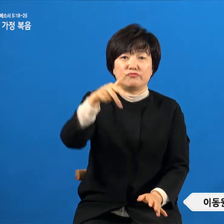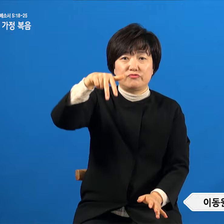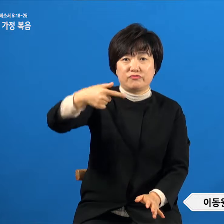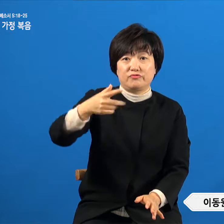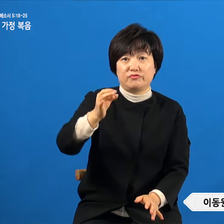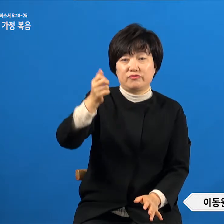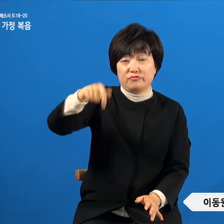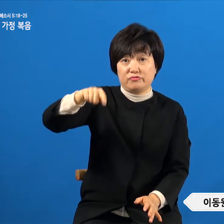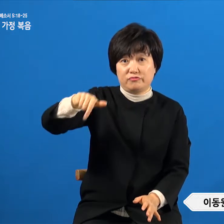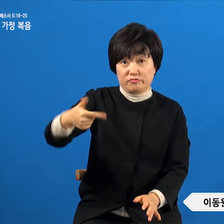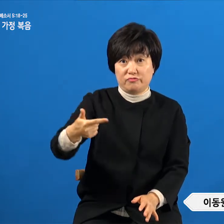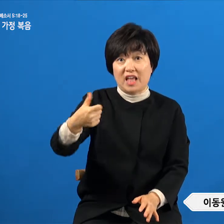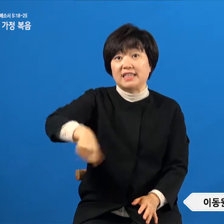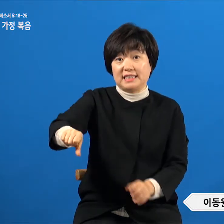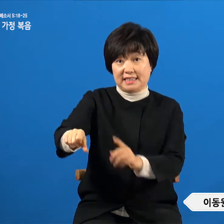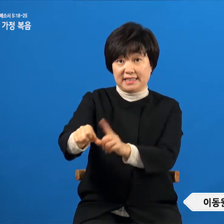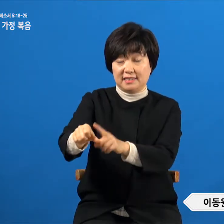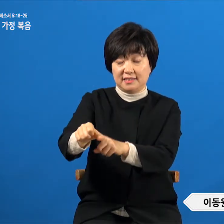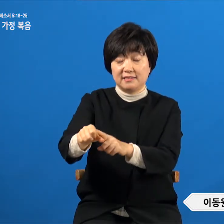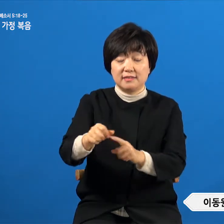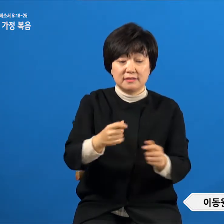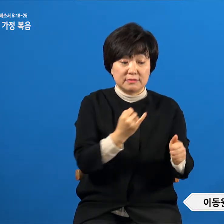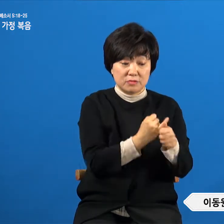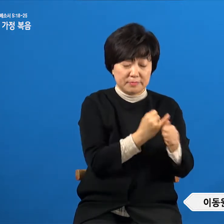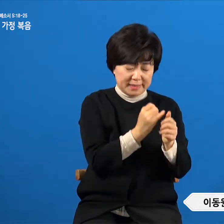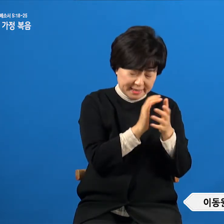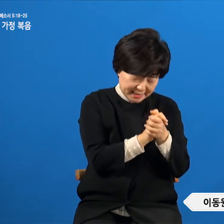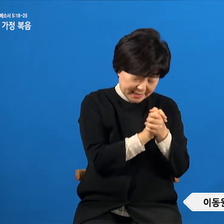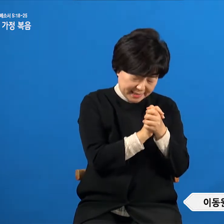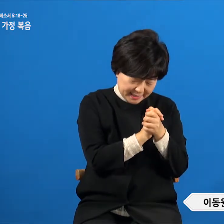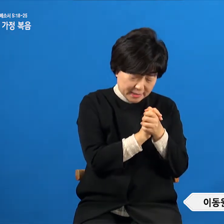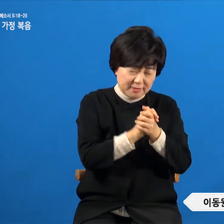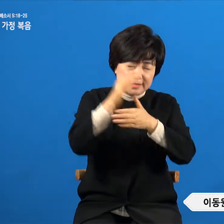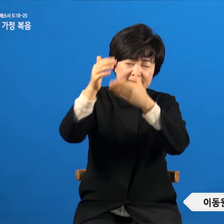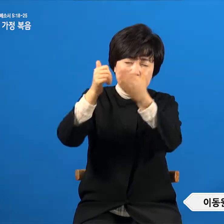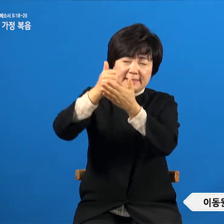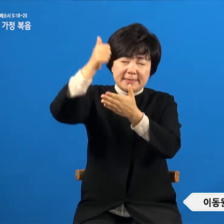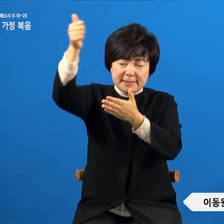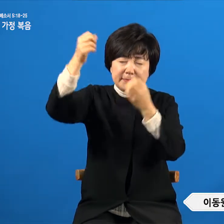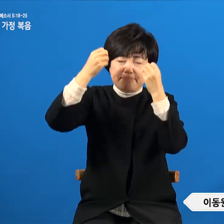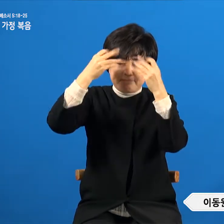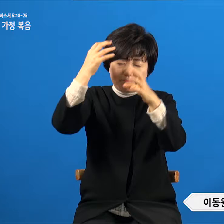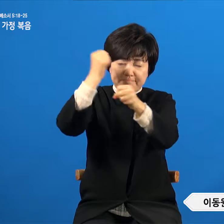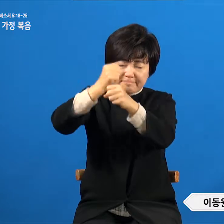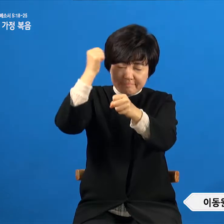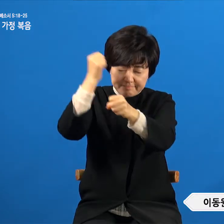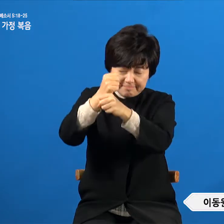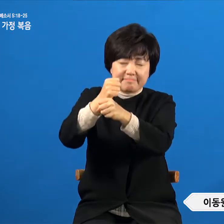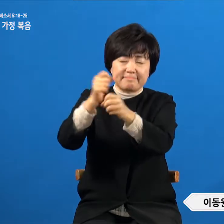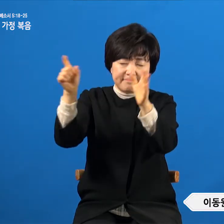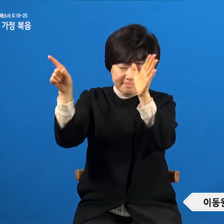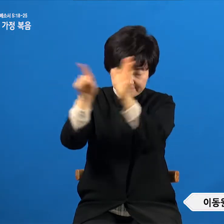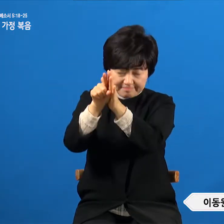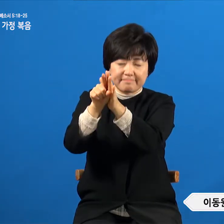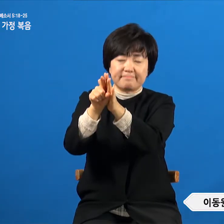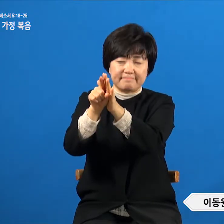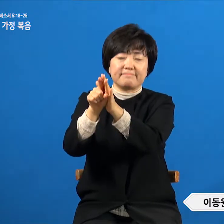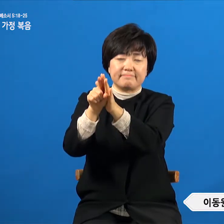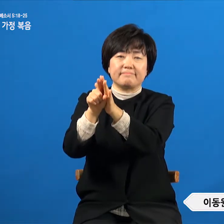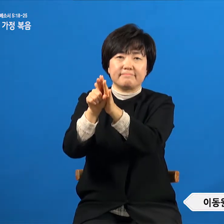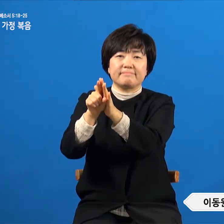아들이 태어났습니다. 그러나 기도하던 이 부부는 하나님의 창조의 능력을 신뢰하면서 그 아이의